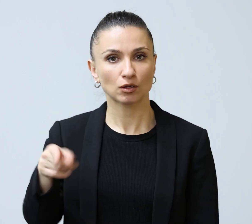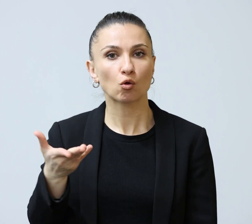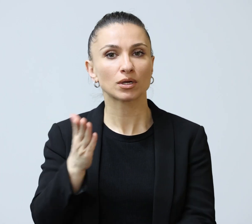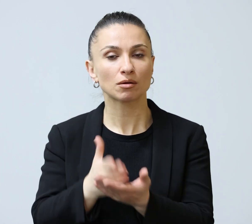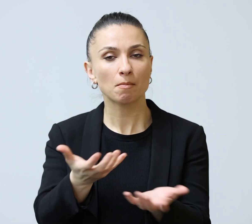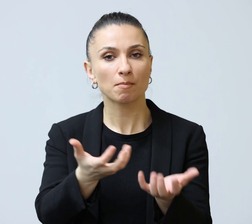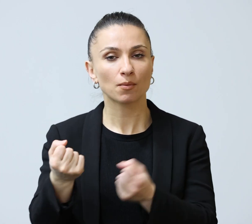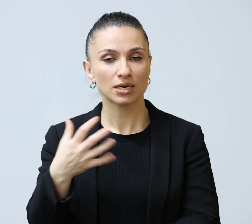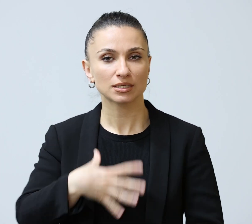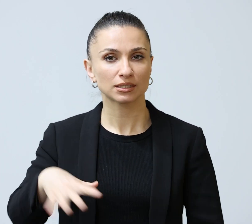իրականացնող անձ։